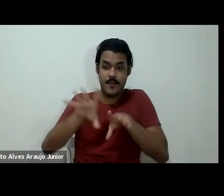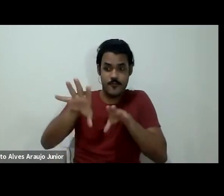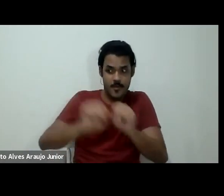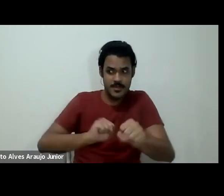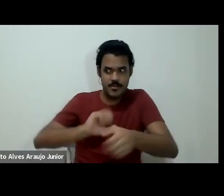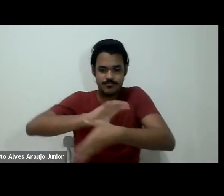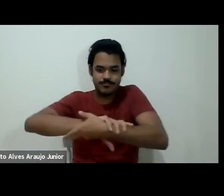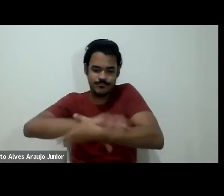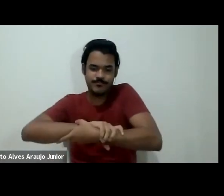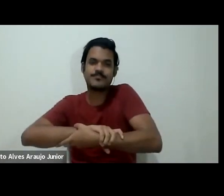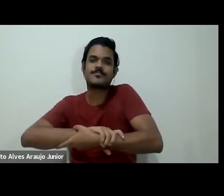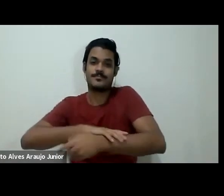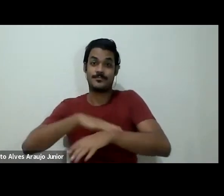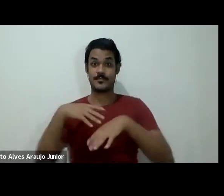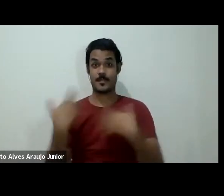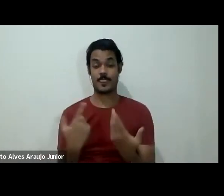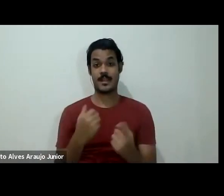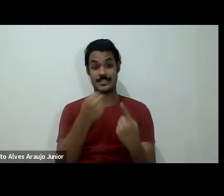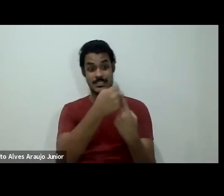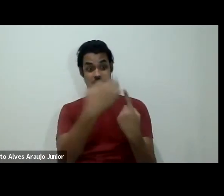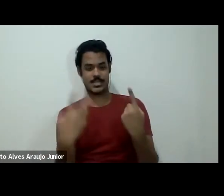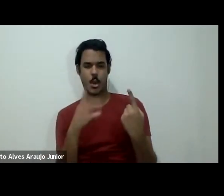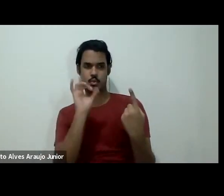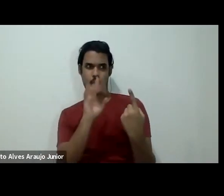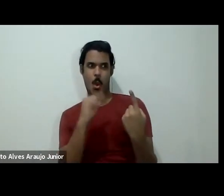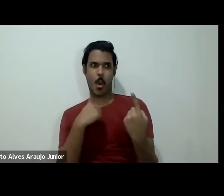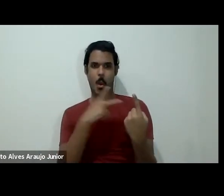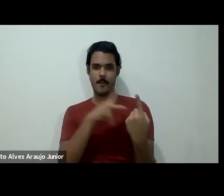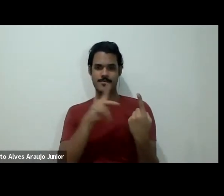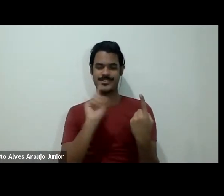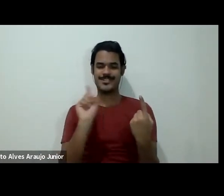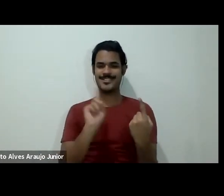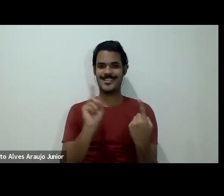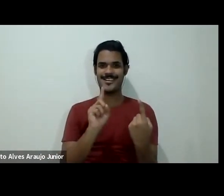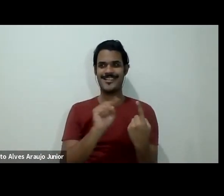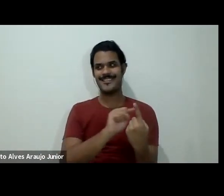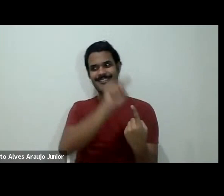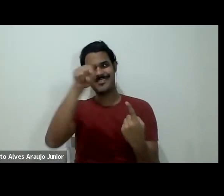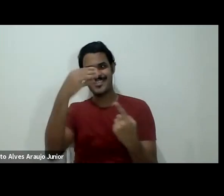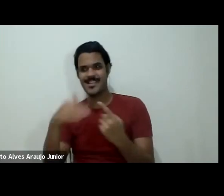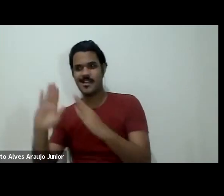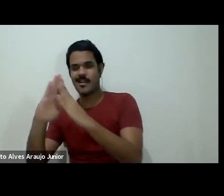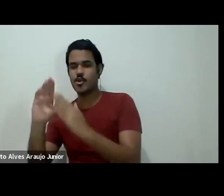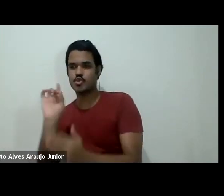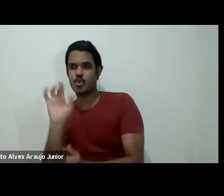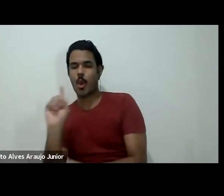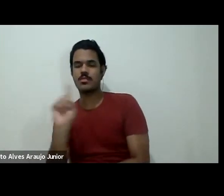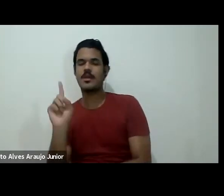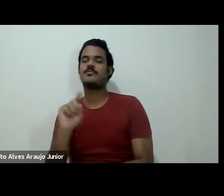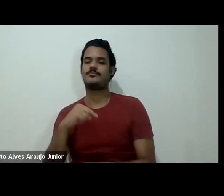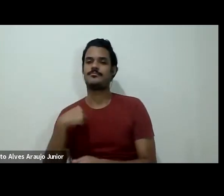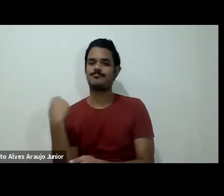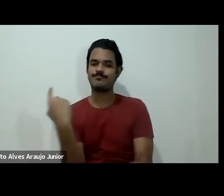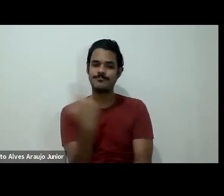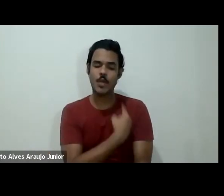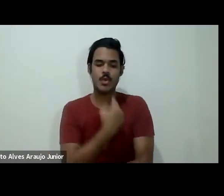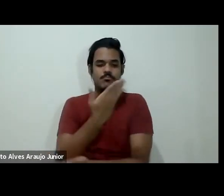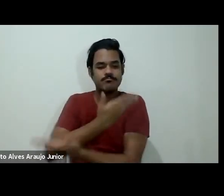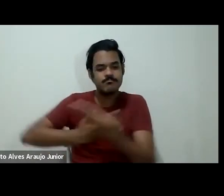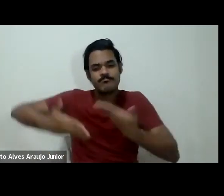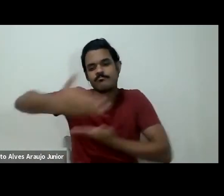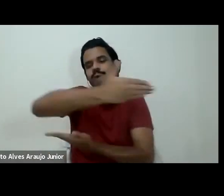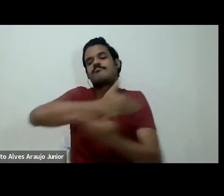A extensão não é eu, professora universitária, ir até o terreiro, mas é uma extensão de estarmos juntos e construindo